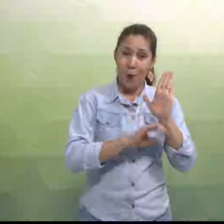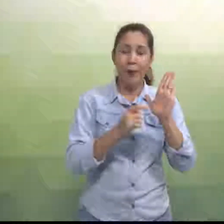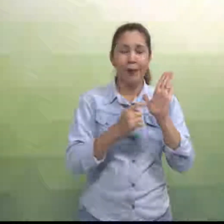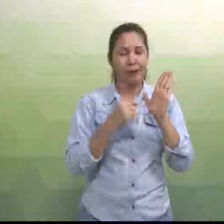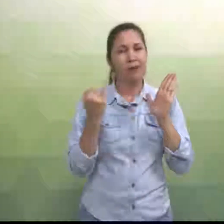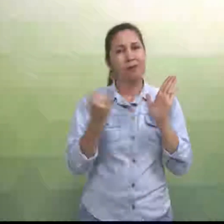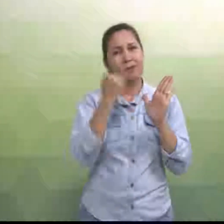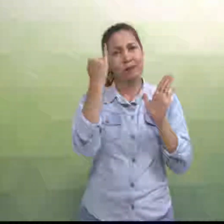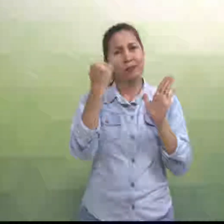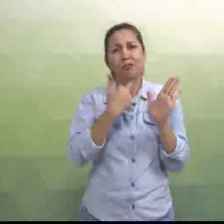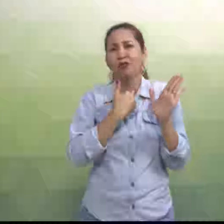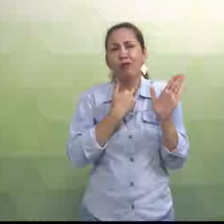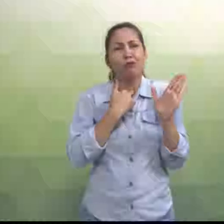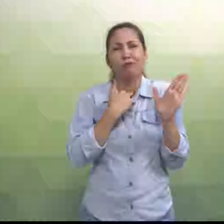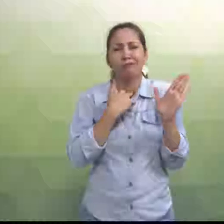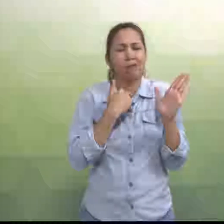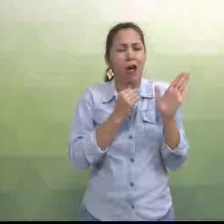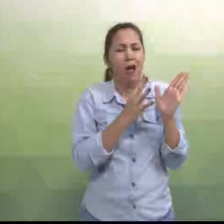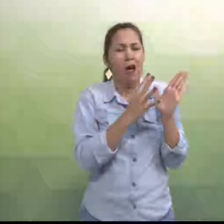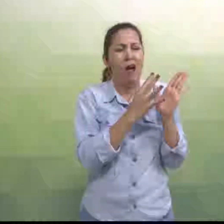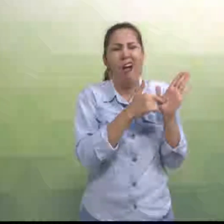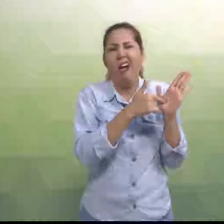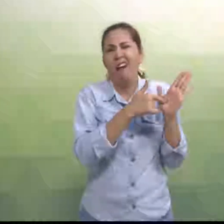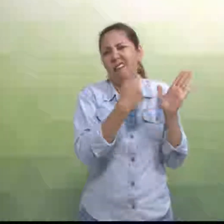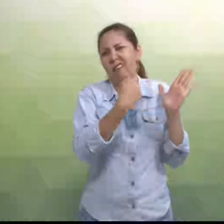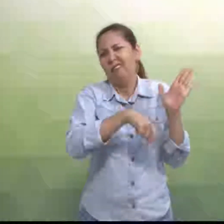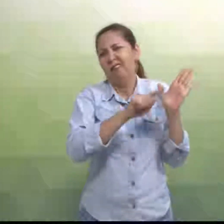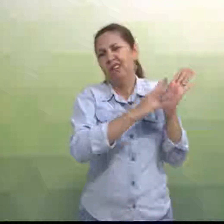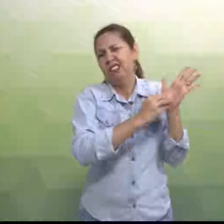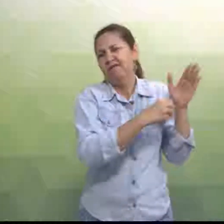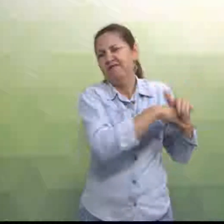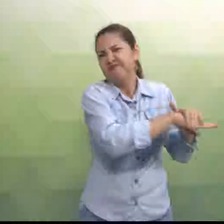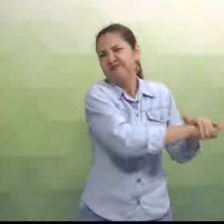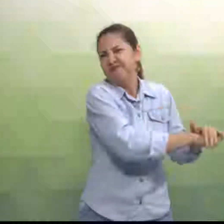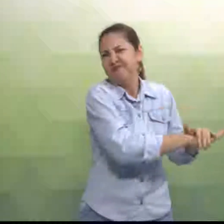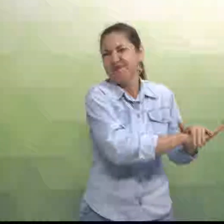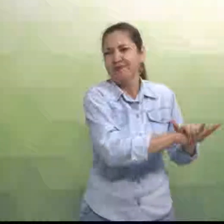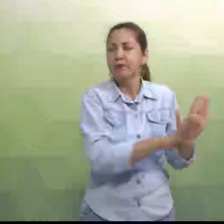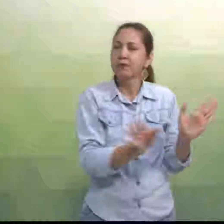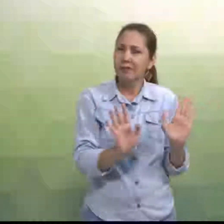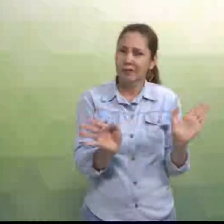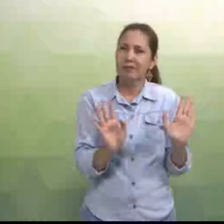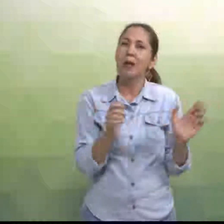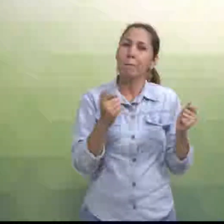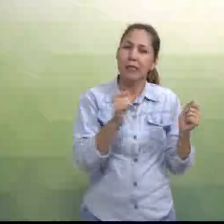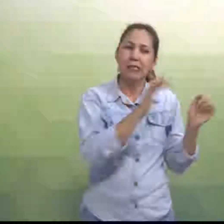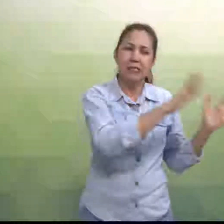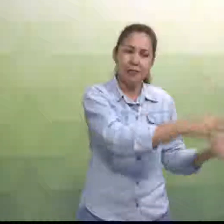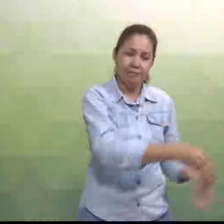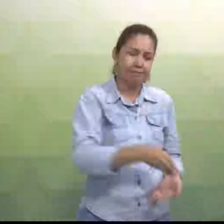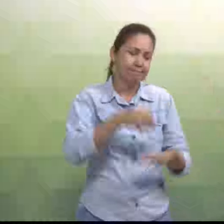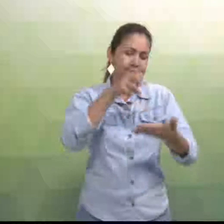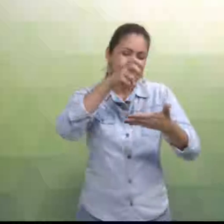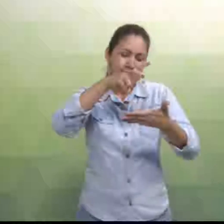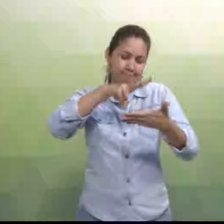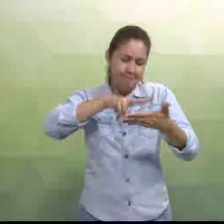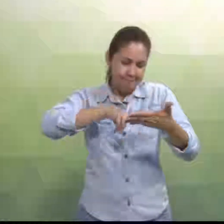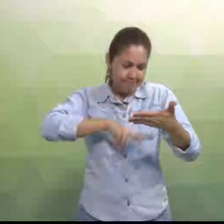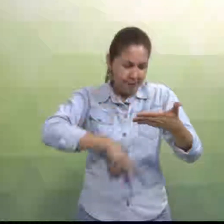de forma visual e deve constar no currículo, é importante. Eu não posso simplesmente deixar o currículo de lado, guardado,